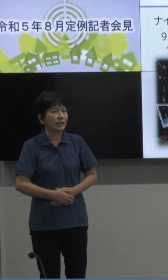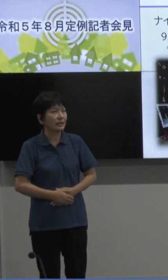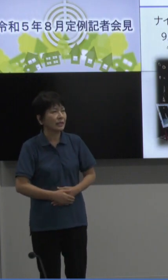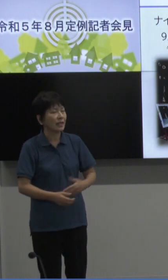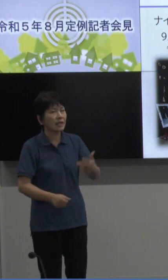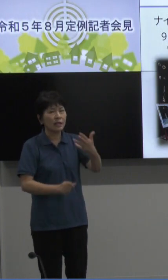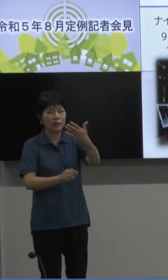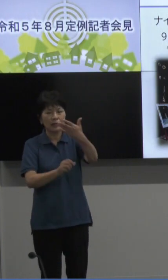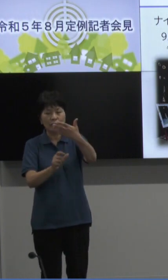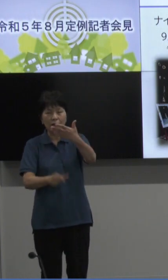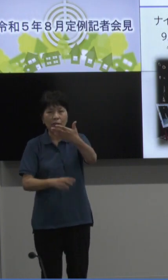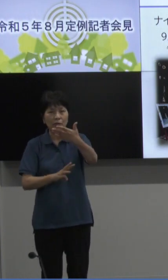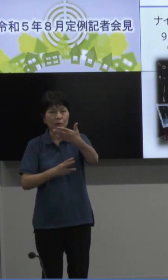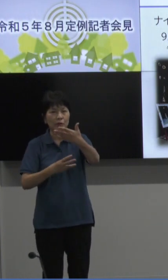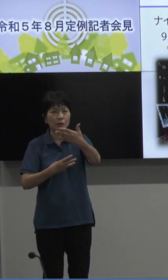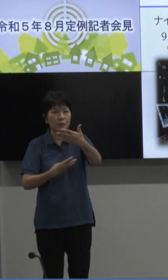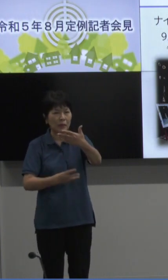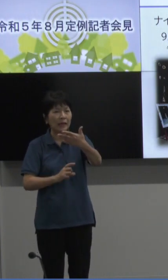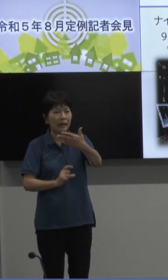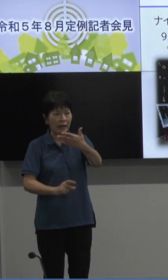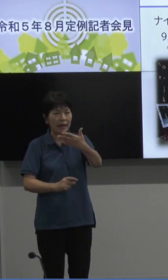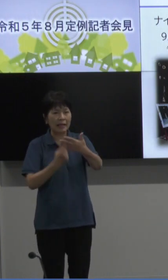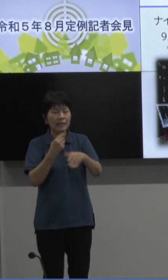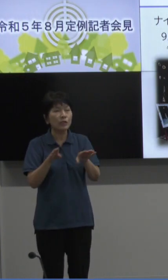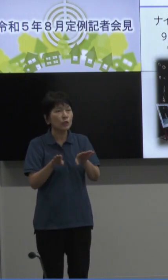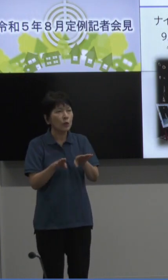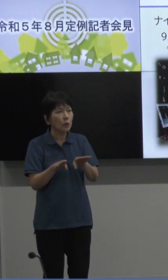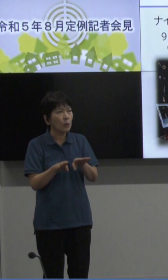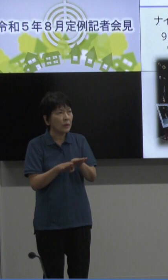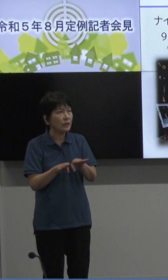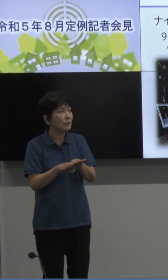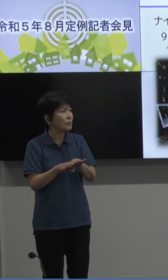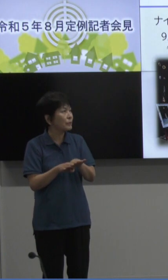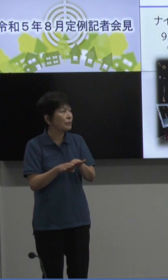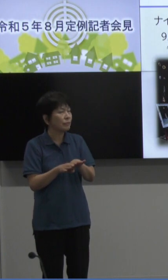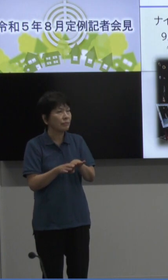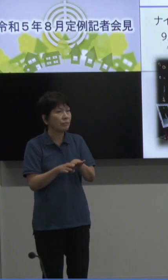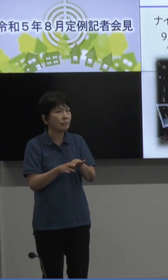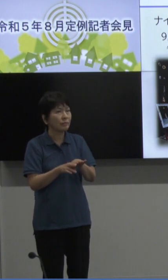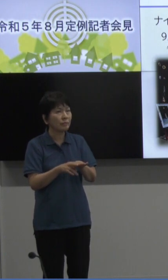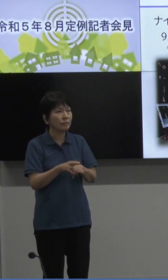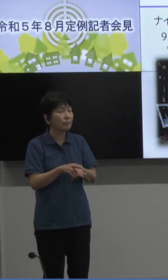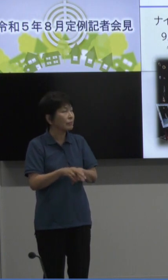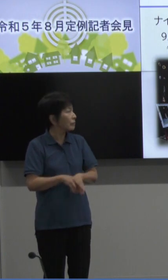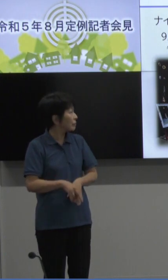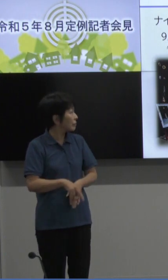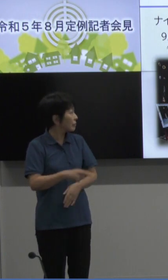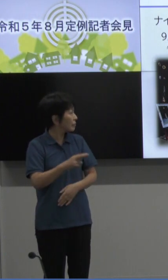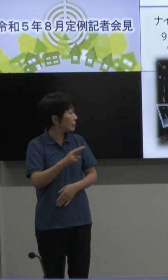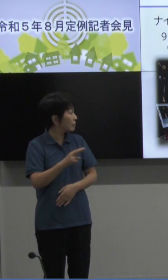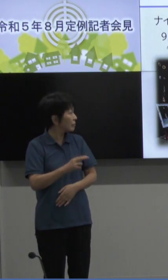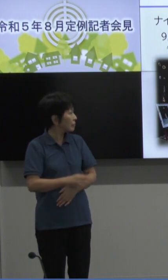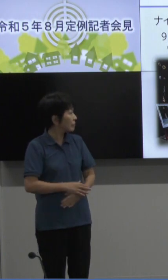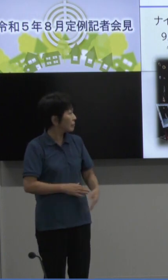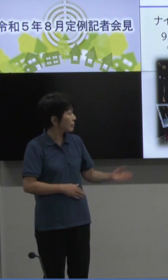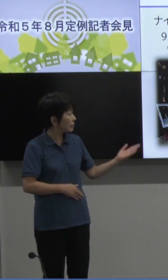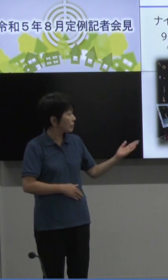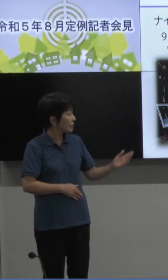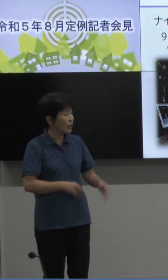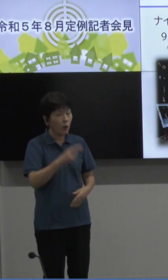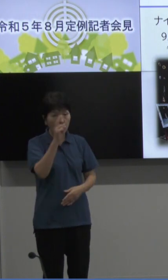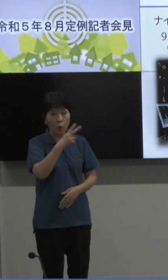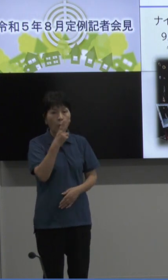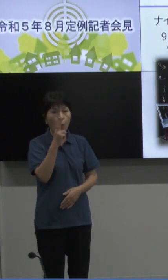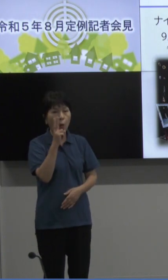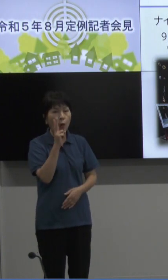また9月3日のこれは日曜日ですかね、はい、には午後2時から30分間この学芸員による